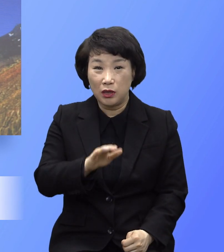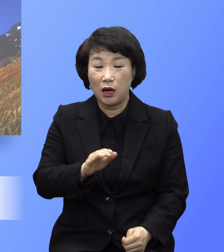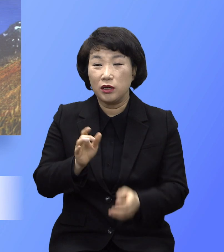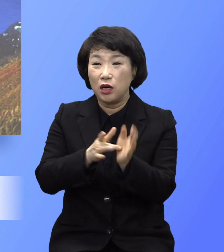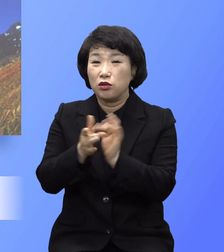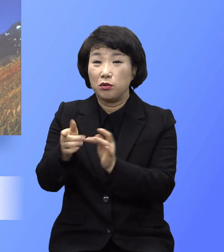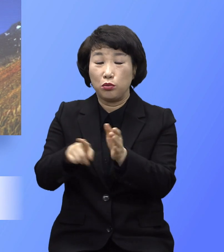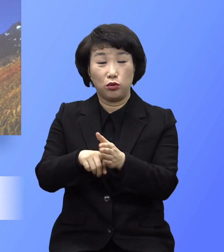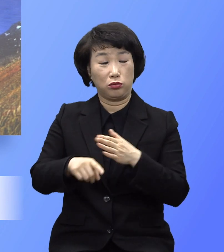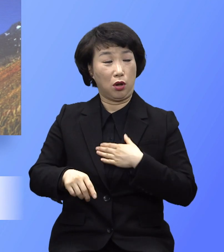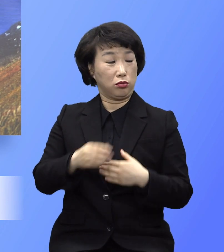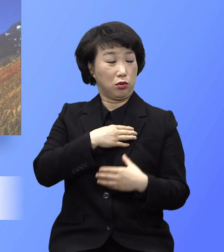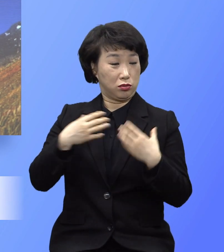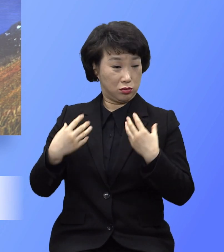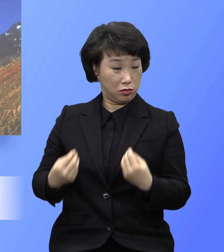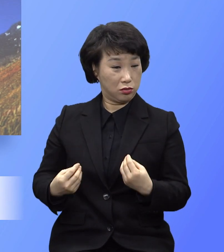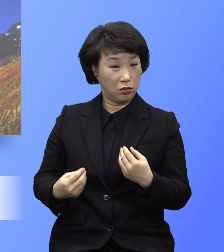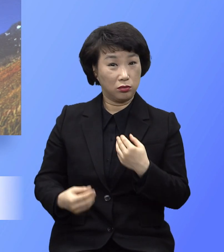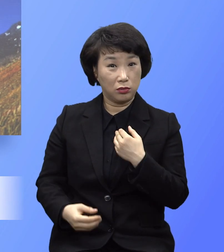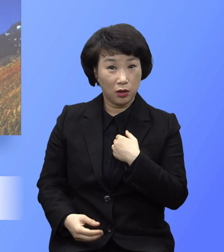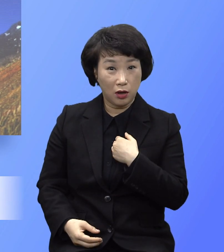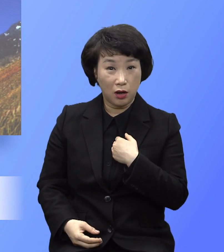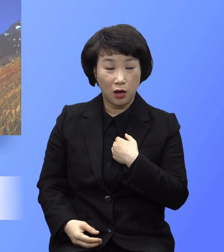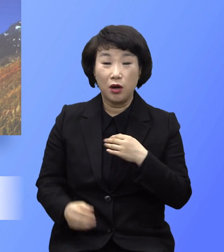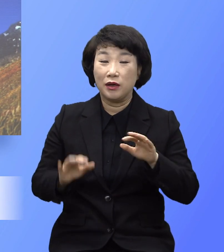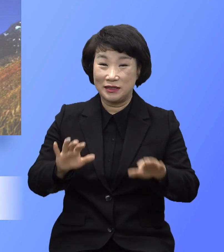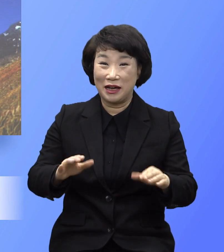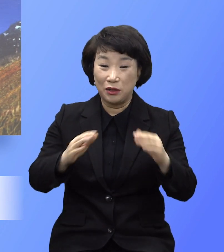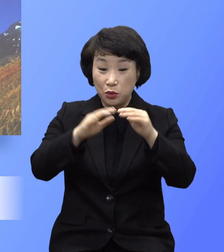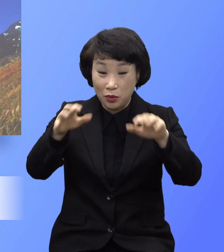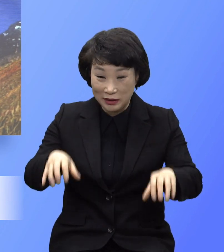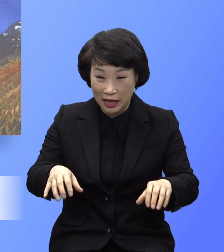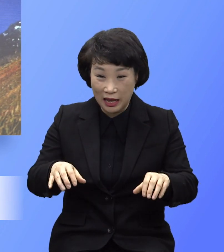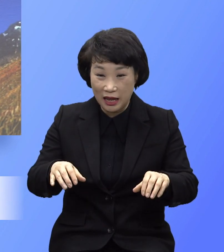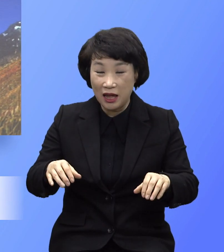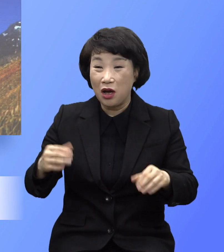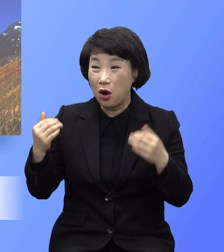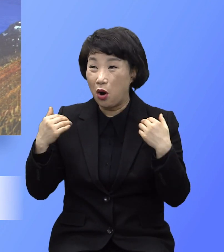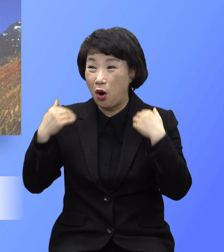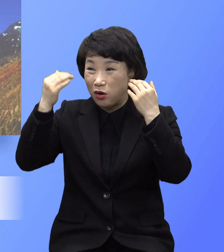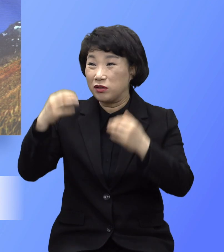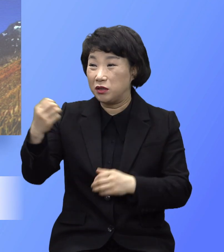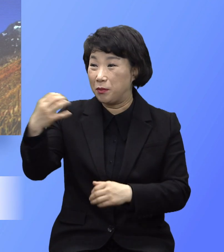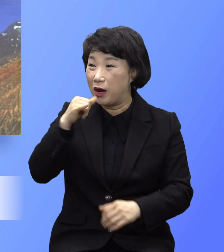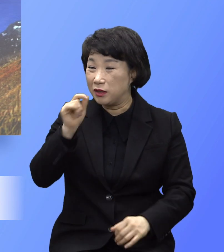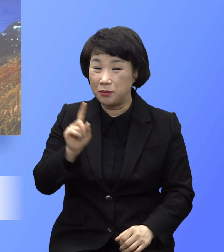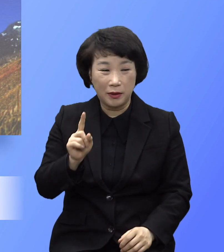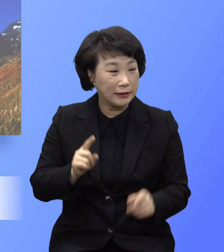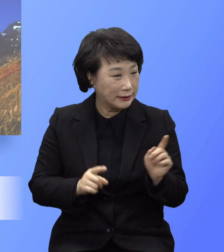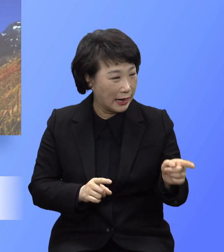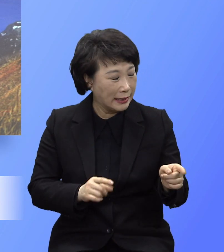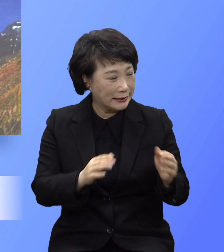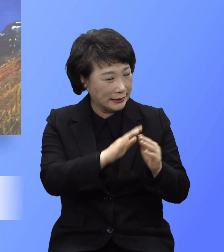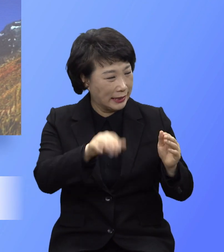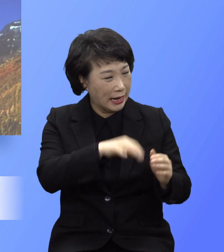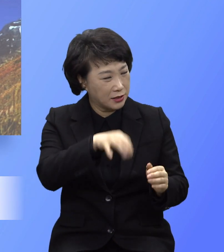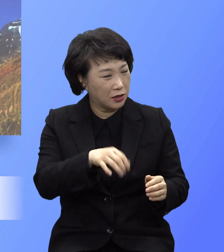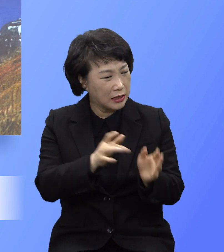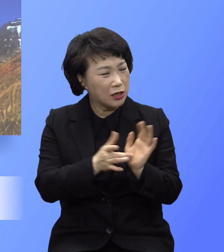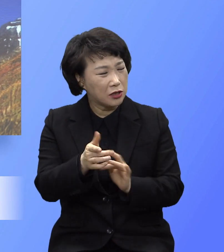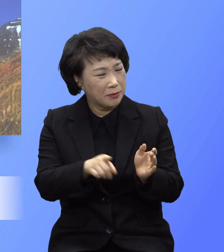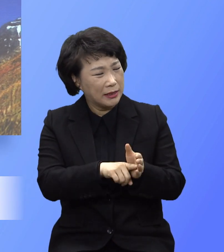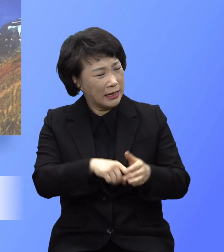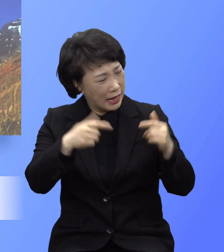믿는 것이 당당했어요. 동네에서 어른들이 말합니다. 야, 너 집은 예수